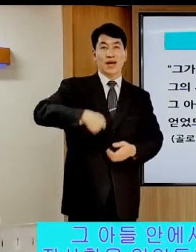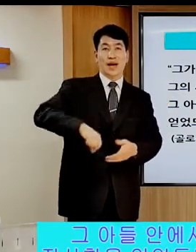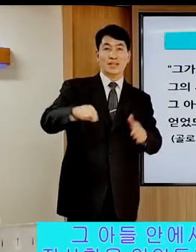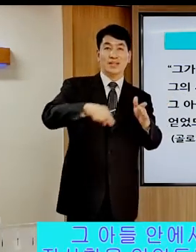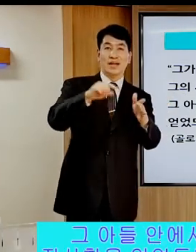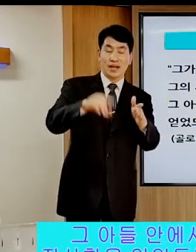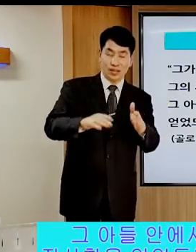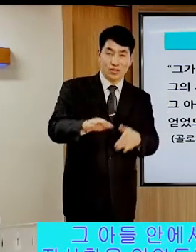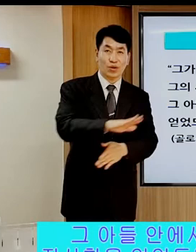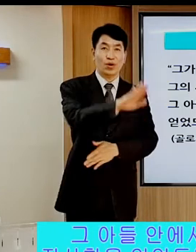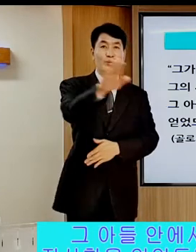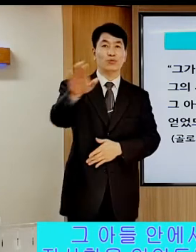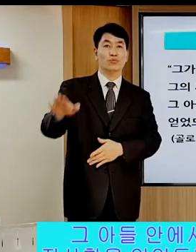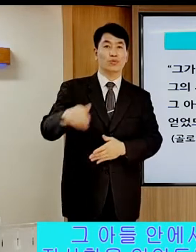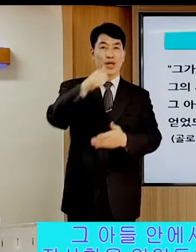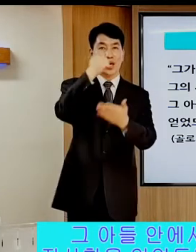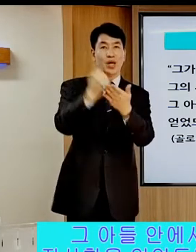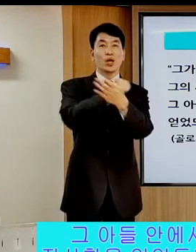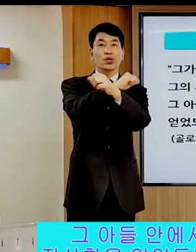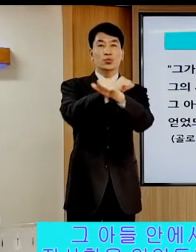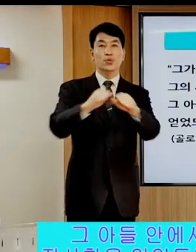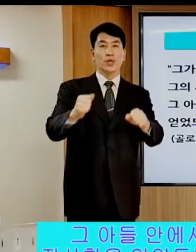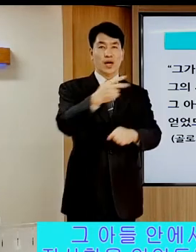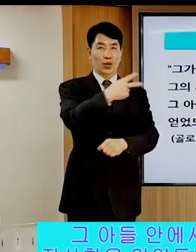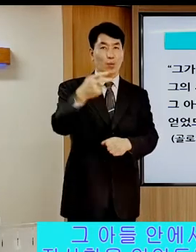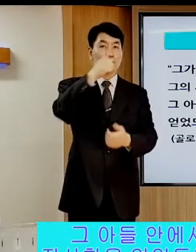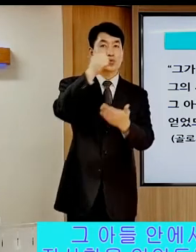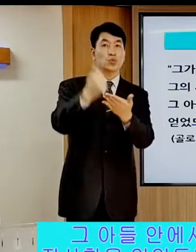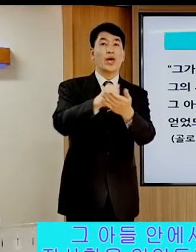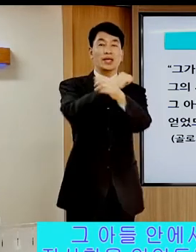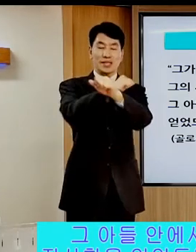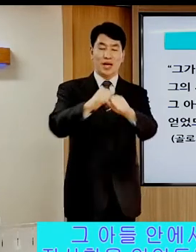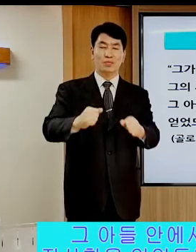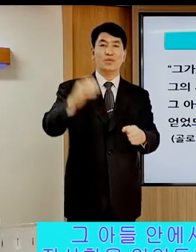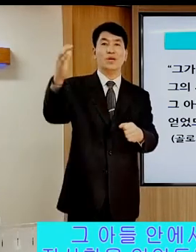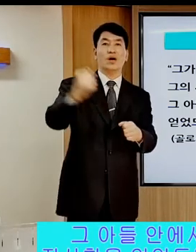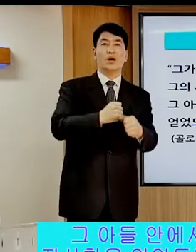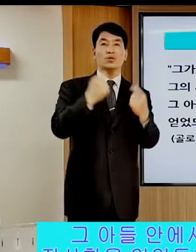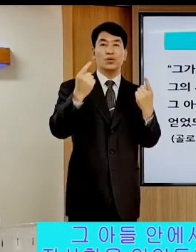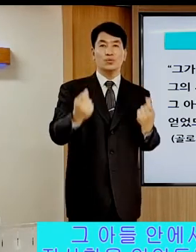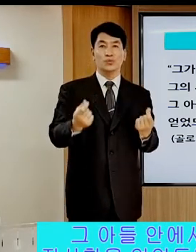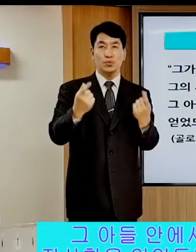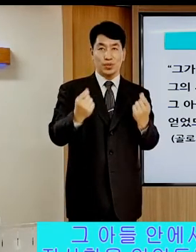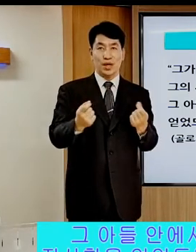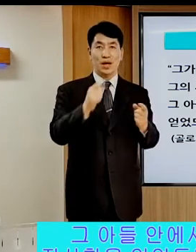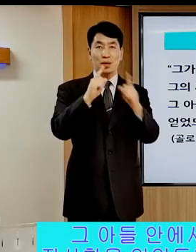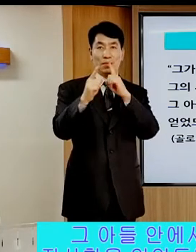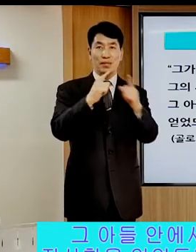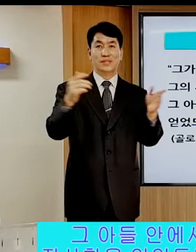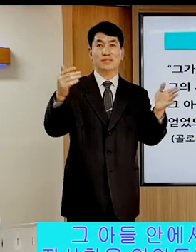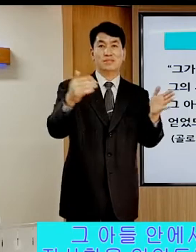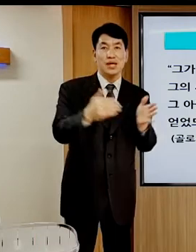아들 안에서 우리의 속량 곧 죄 사함을 얻었도다